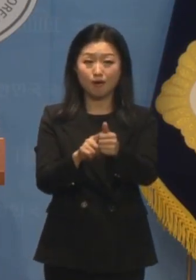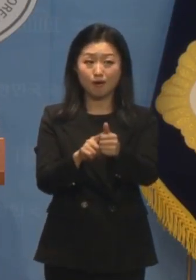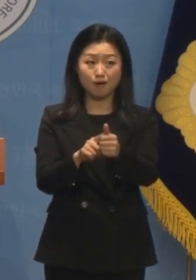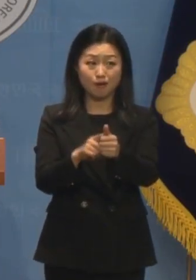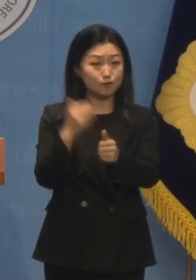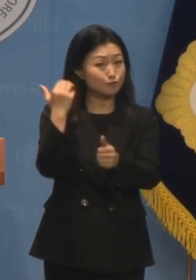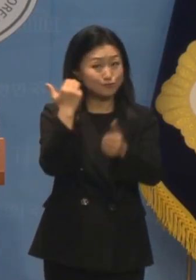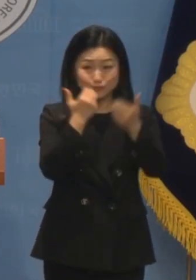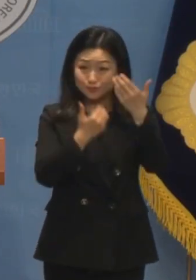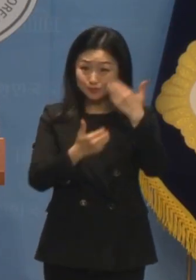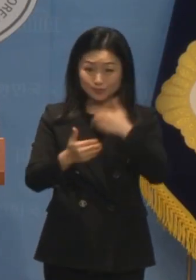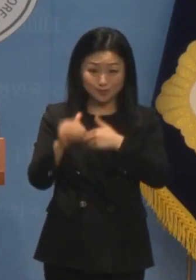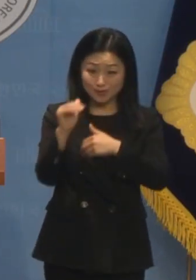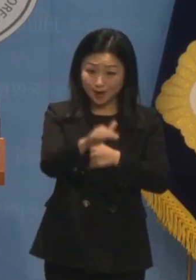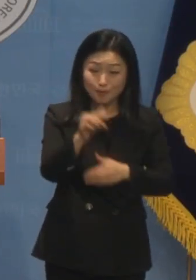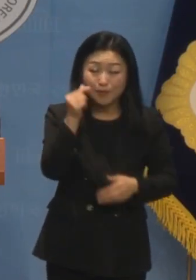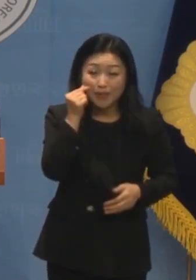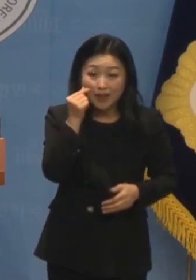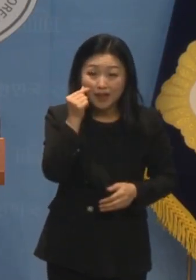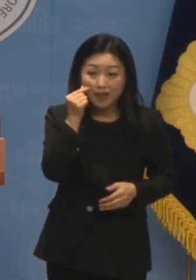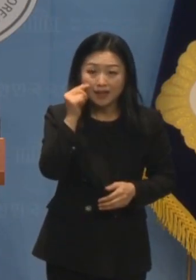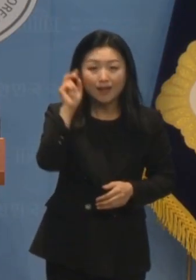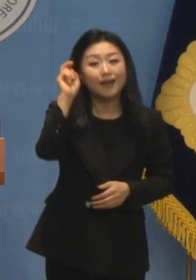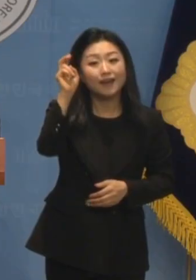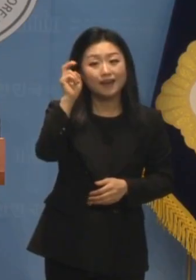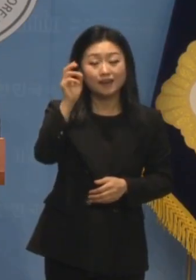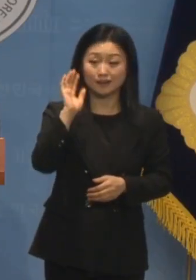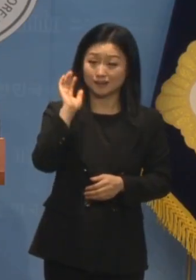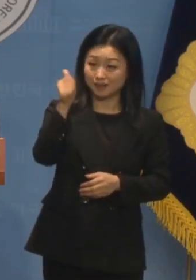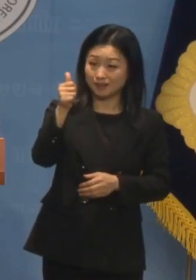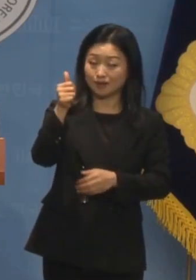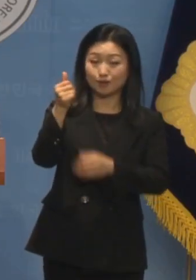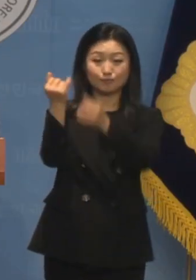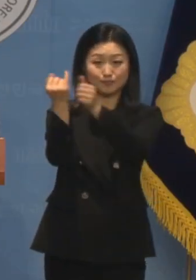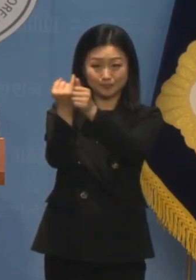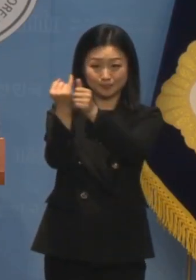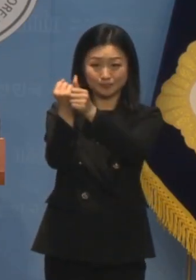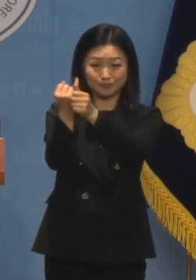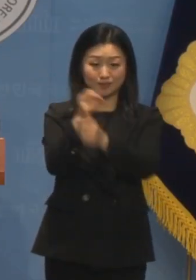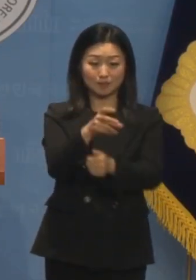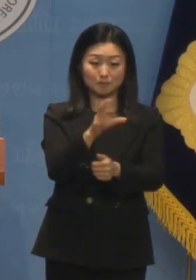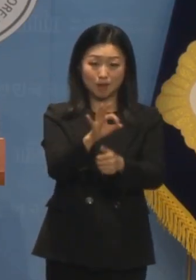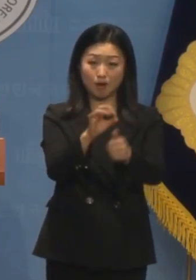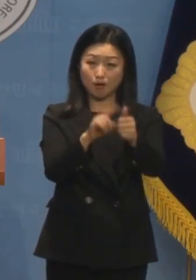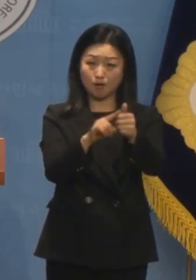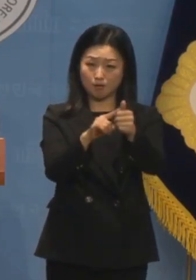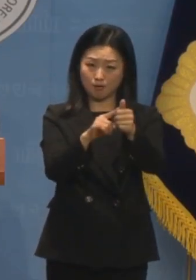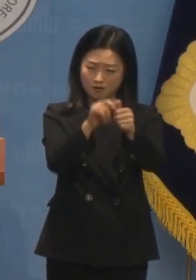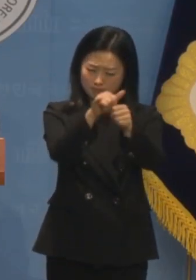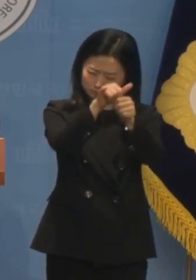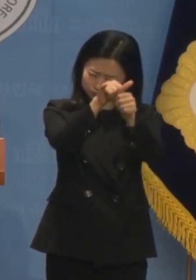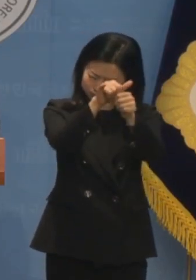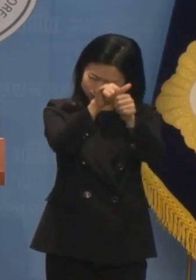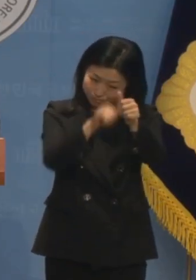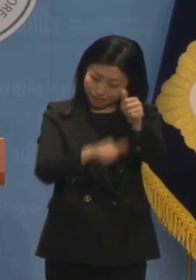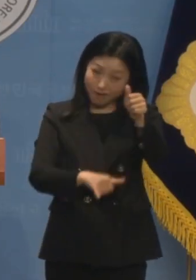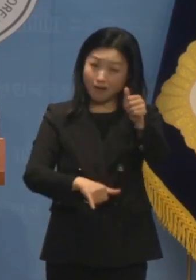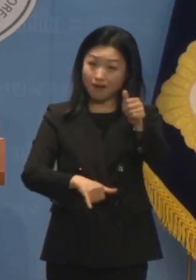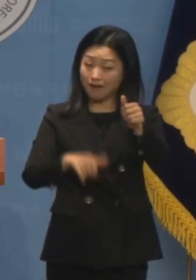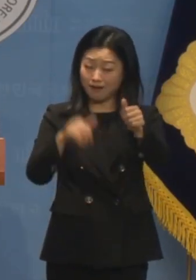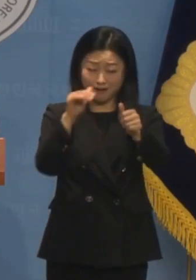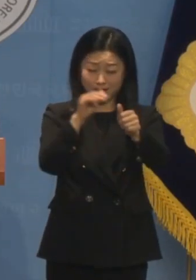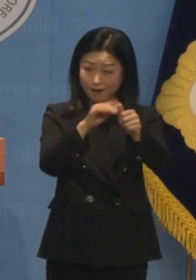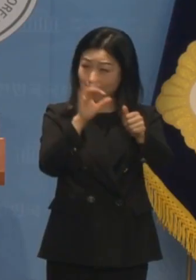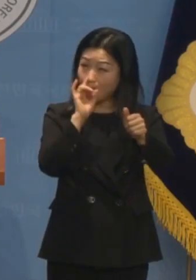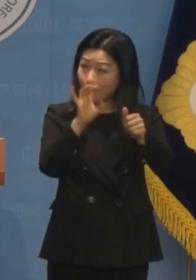불가침이라도 됩니까 윤석 대통령과 김건희 여사에게 명균 씨는 절대 건드려서는